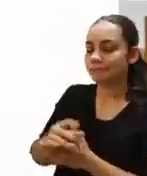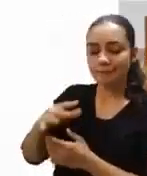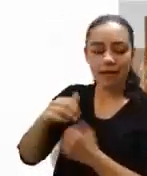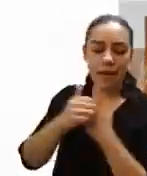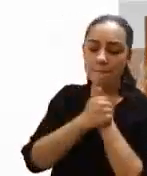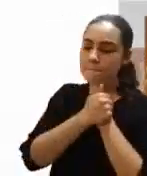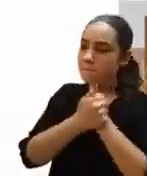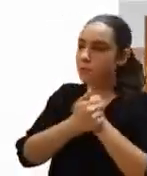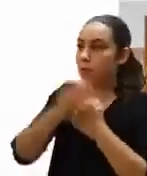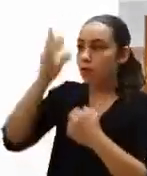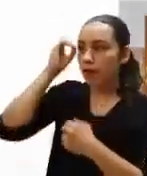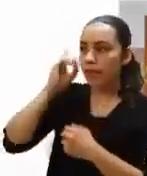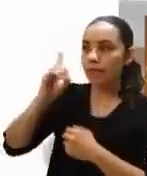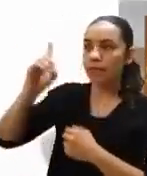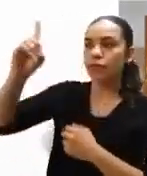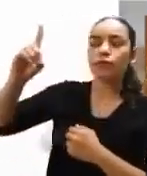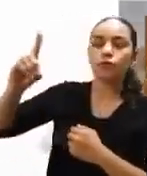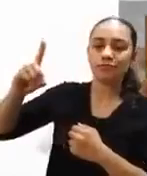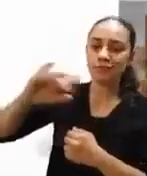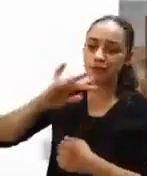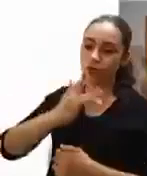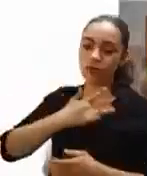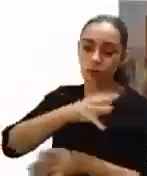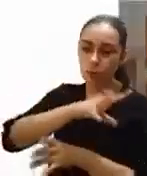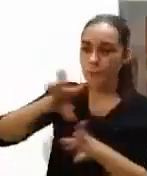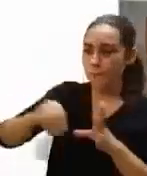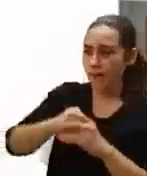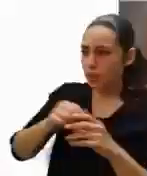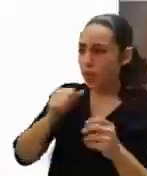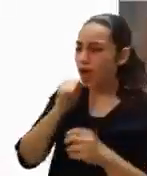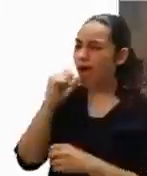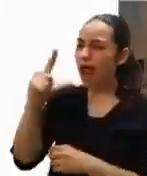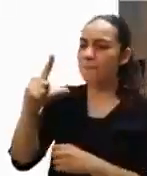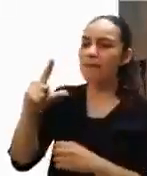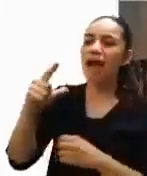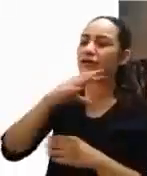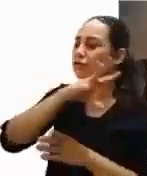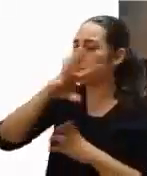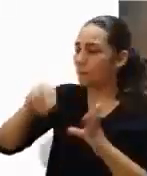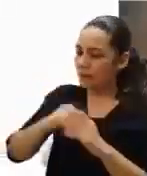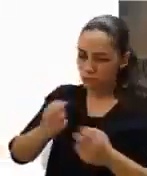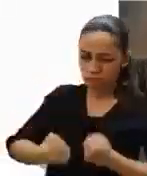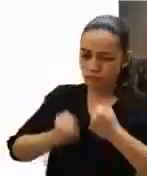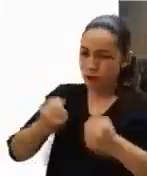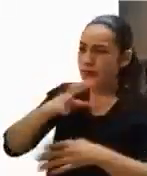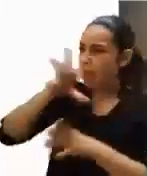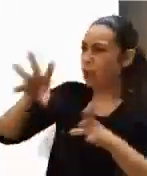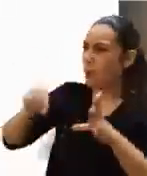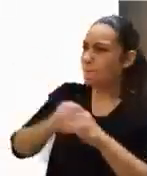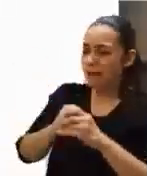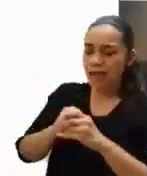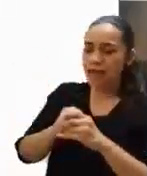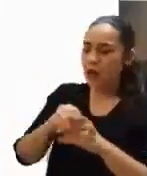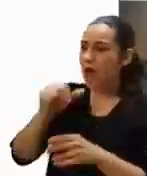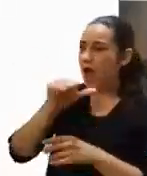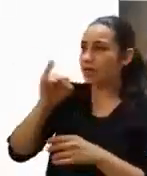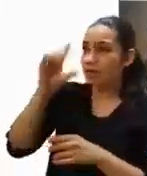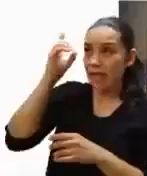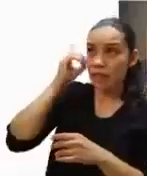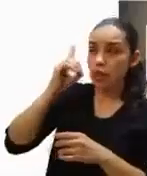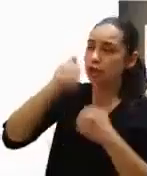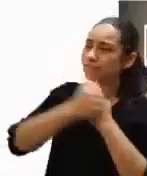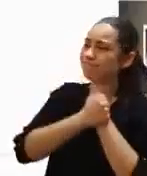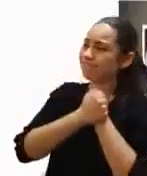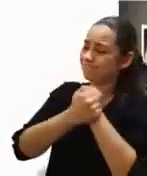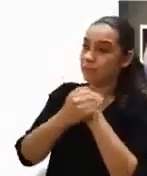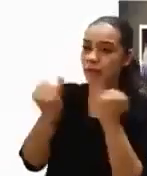toda tu alma, con todas tus fuerzas y con todo tu ser, y a tu prójimo como a ti mismo. Jesús le